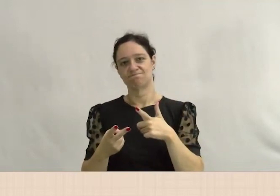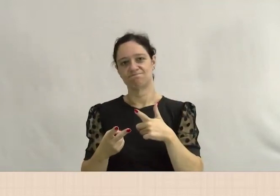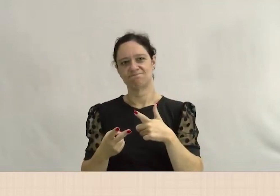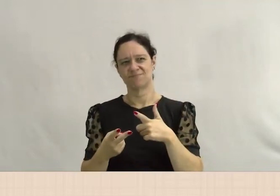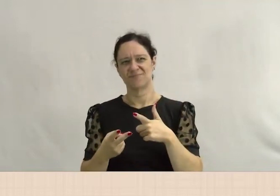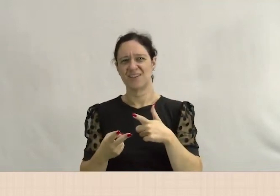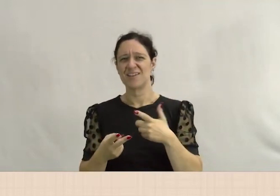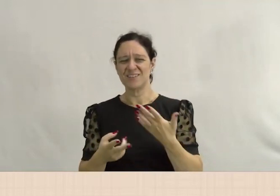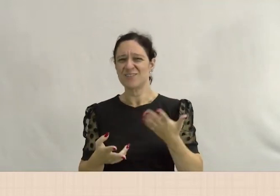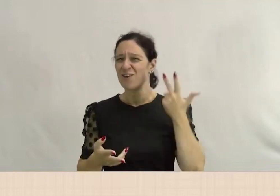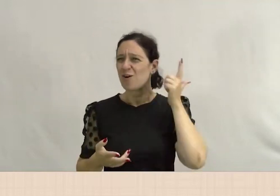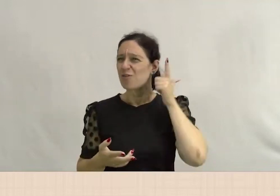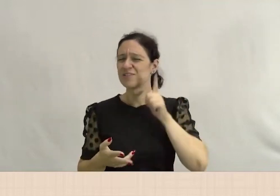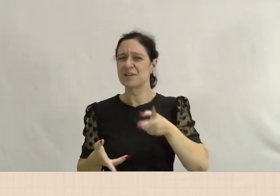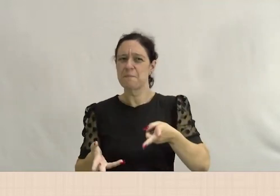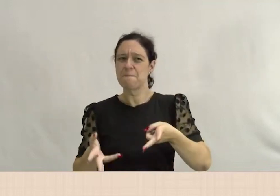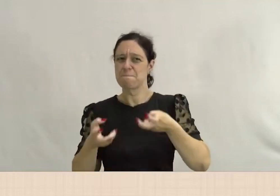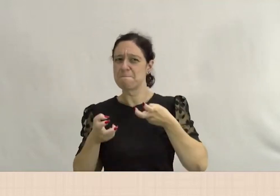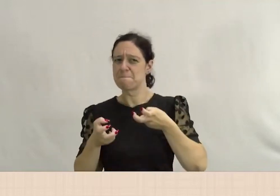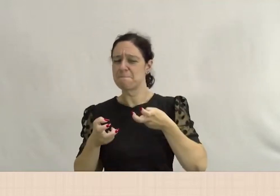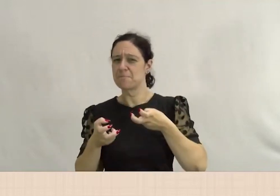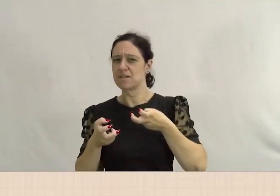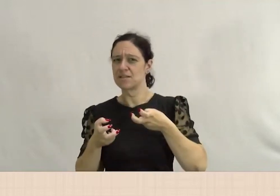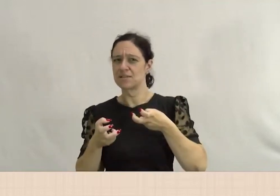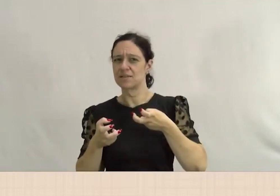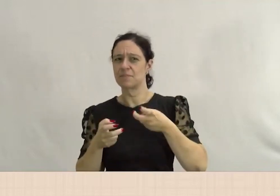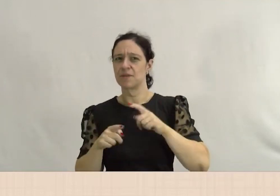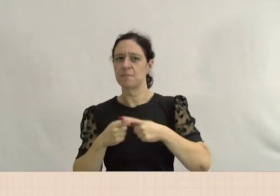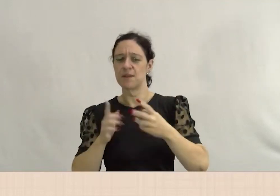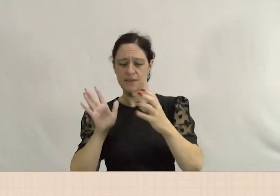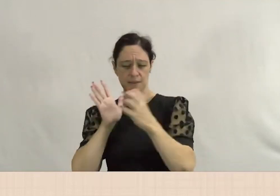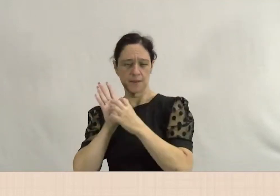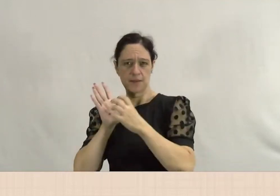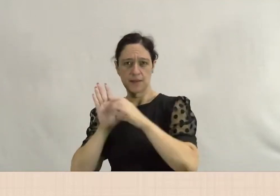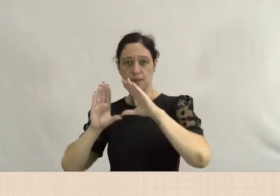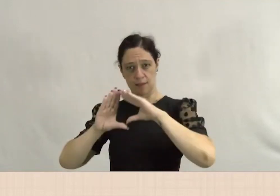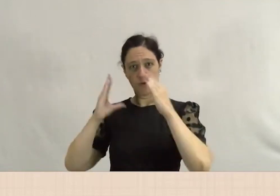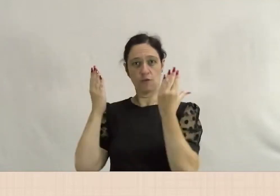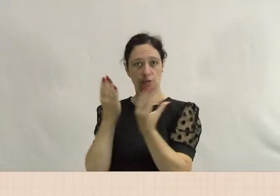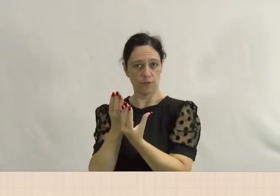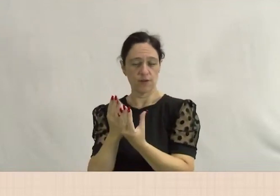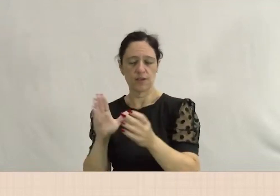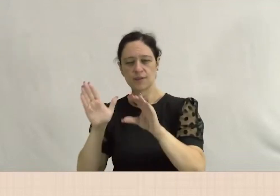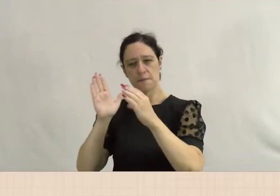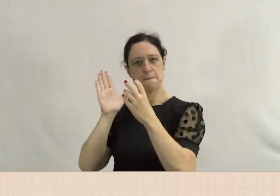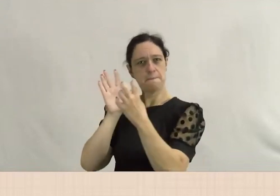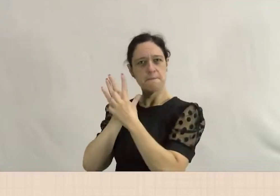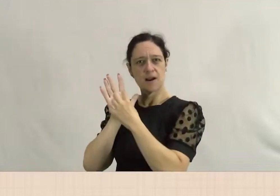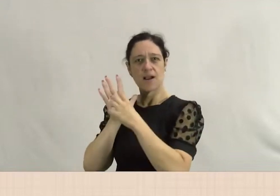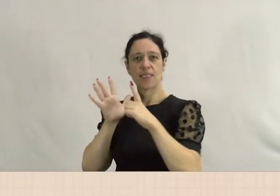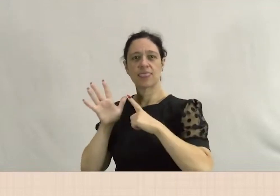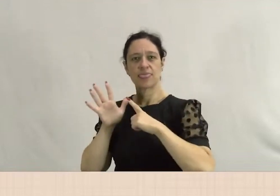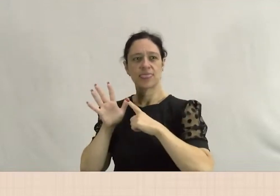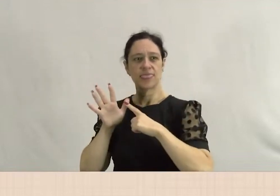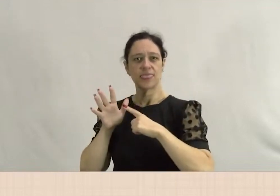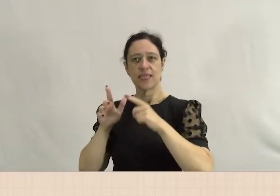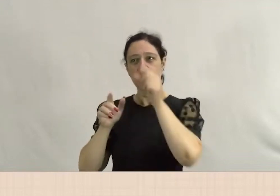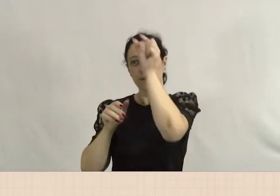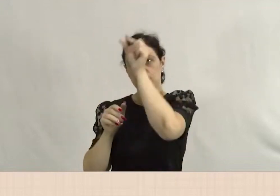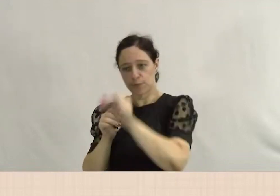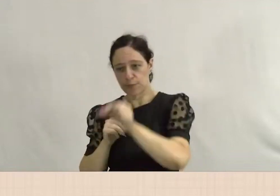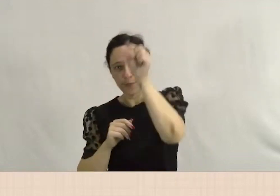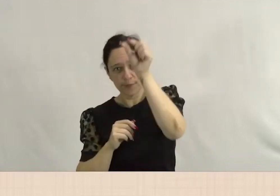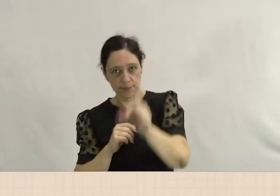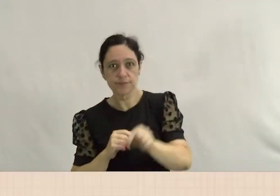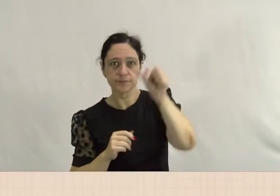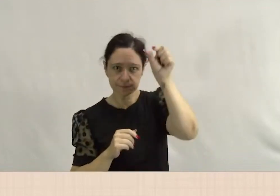sei se vocês perceberam no logo da conferência. Nós colocamos algumas linhas na trama,